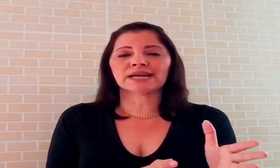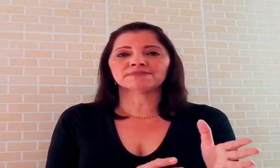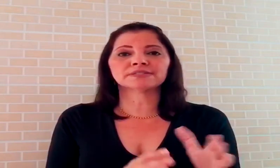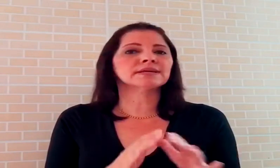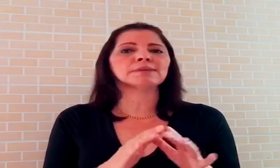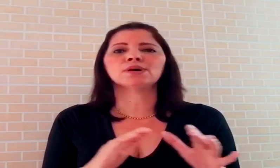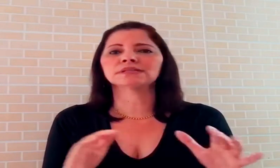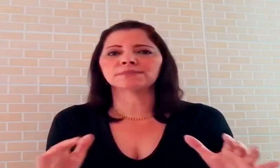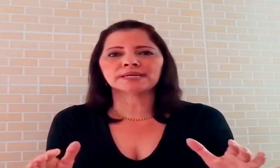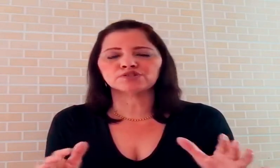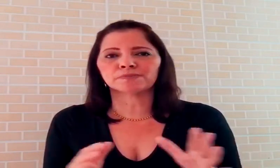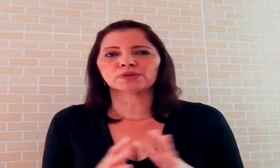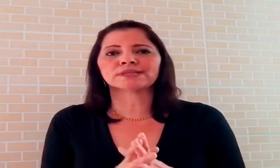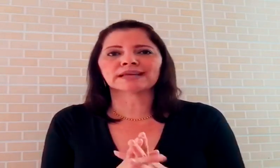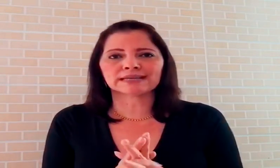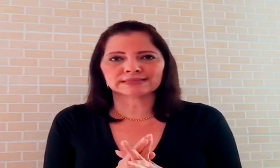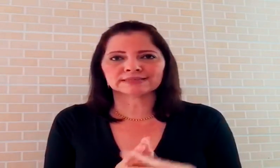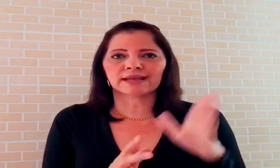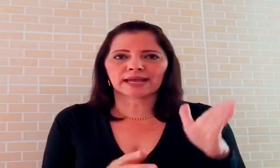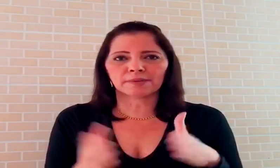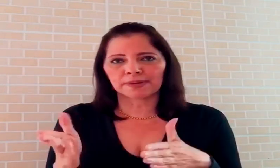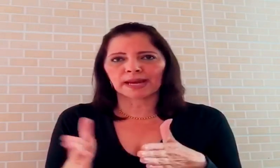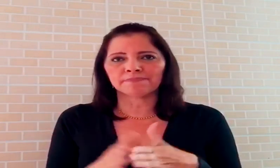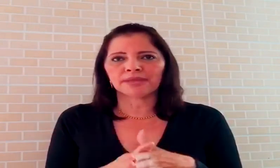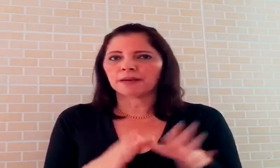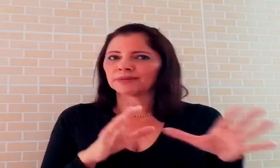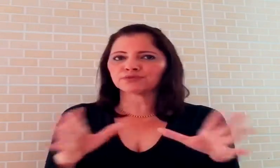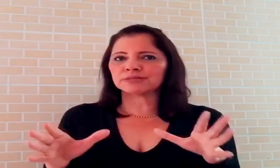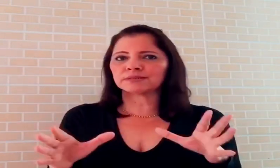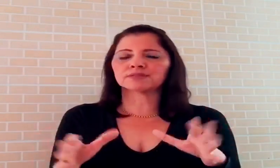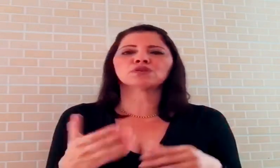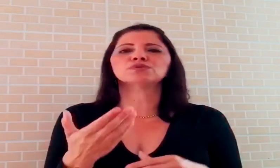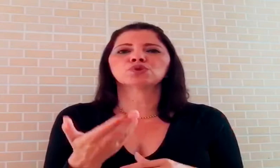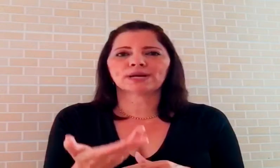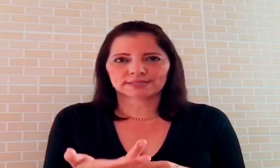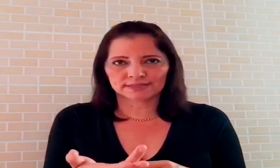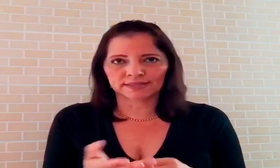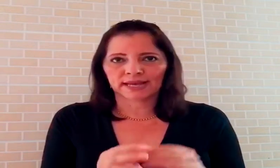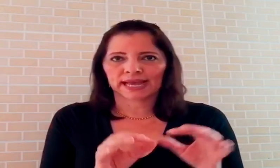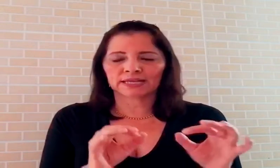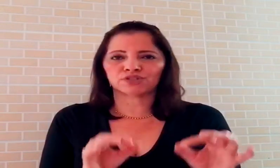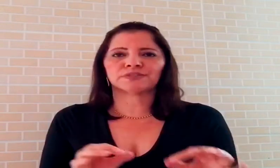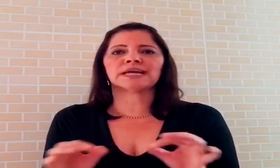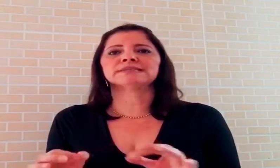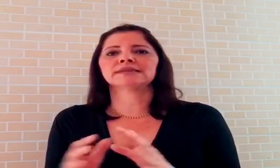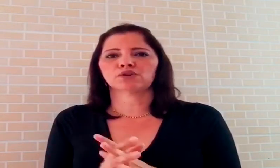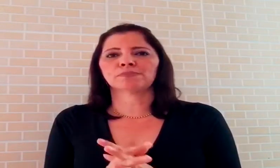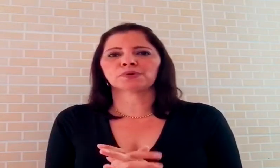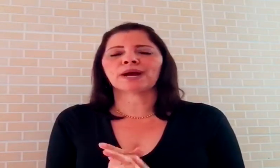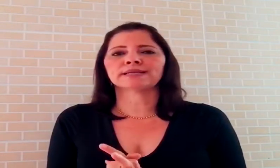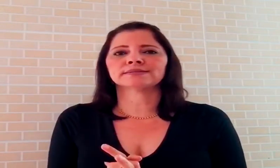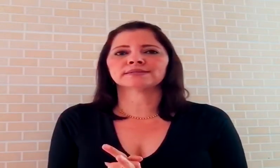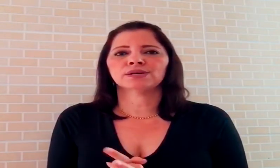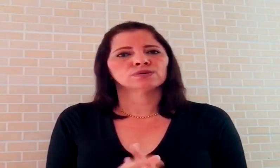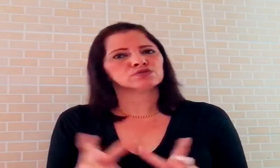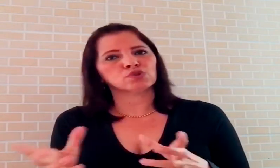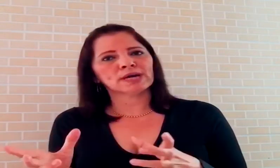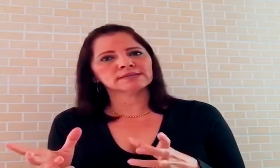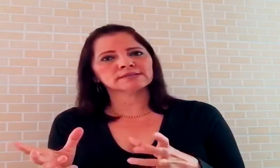aeronaves remotamente pilotadas, RPA, mais conhecidas como drones, em atividades agropecuárias. Os drones têm